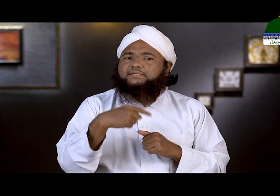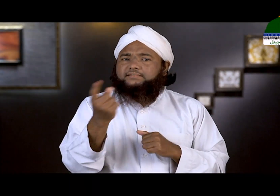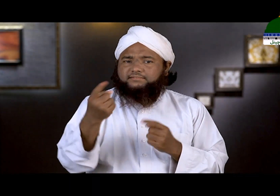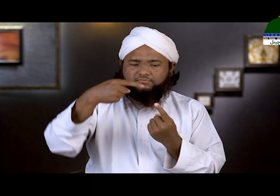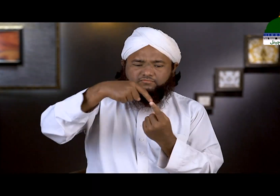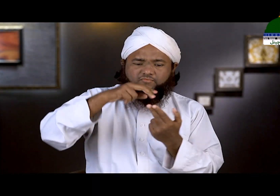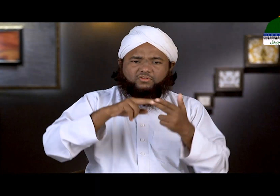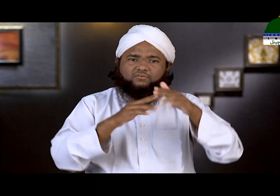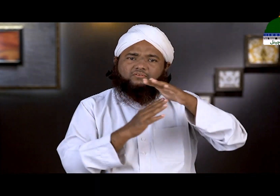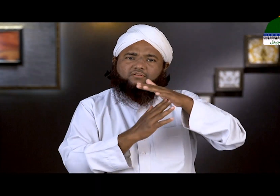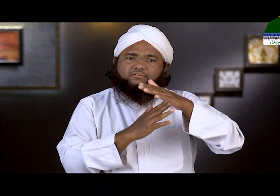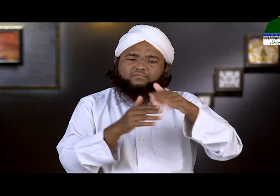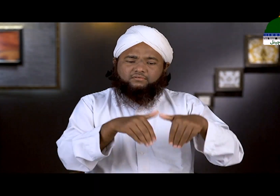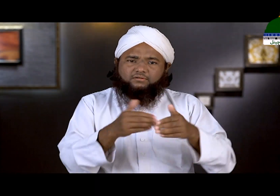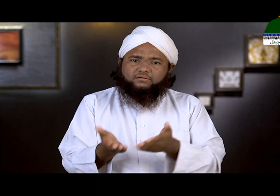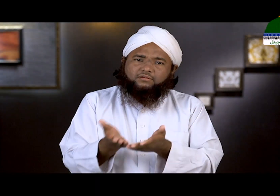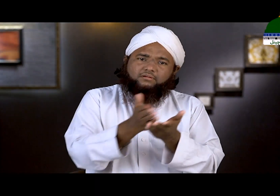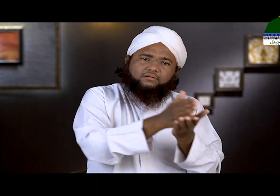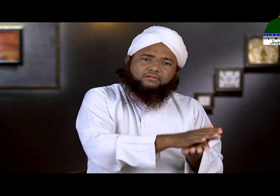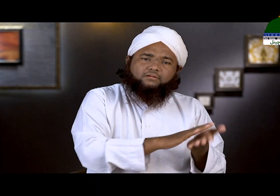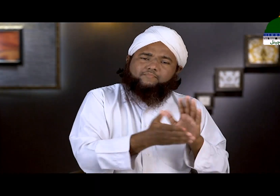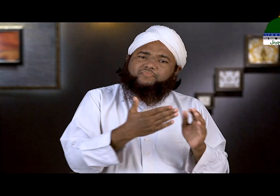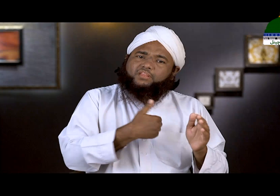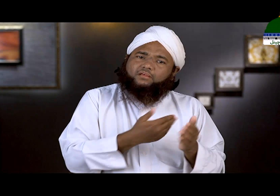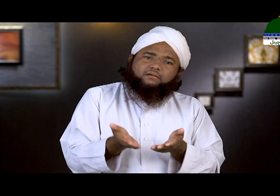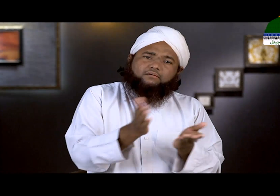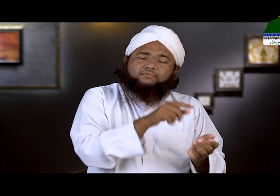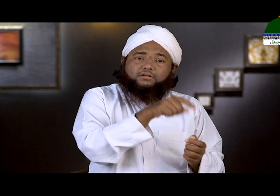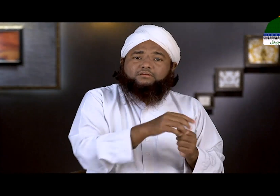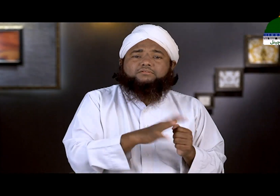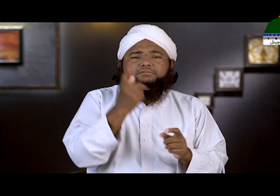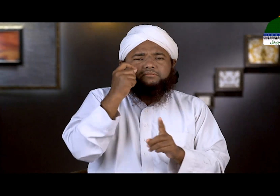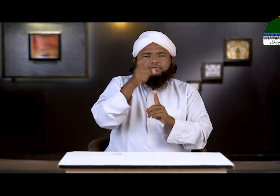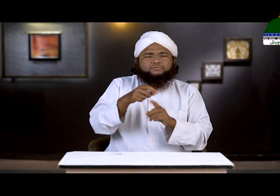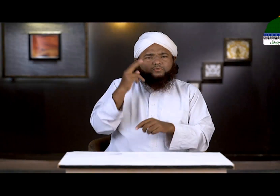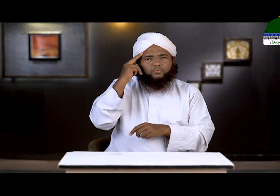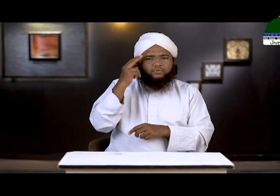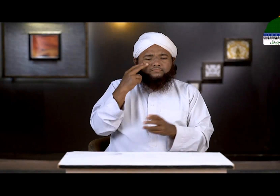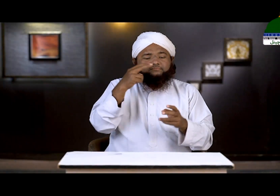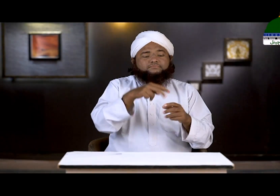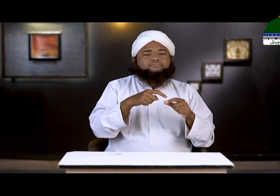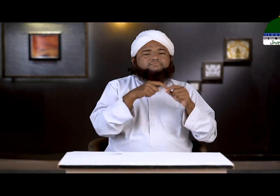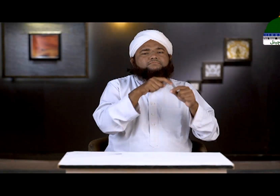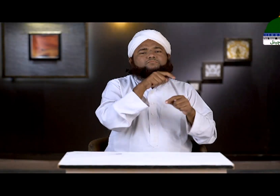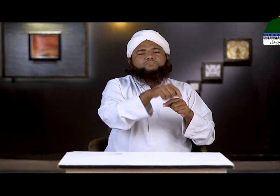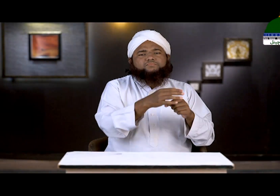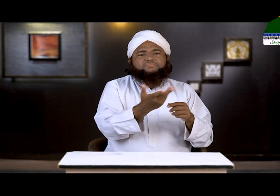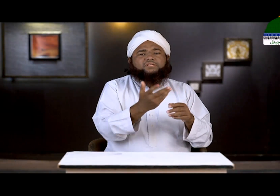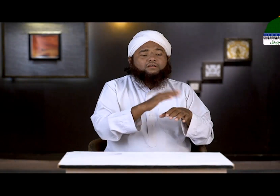گیا۔ تدفین کے بعد ان کی قبر شریف کی مٹی سے مشک کی خوشبو آتی تھی۔ کسی نے خواب میں دیکھ کر پوچھا، آپ کے ساتھ